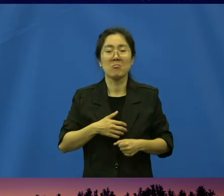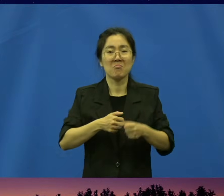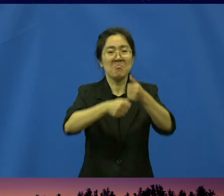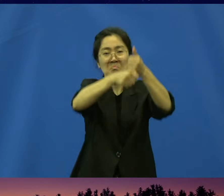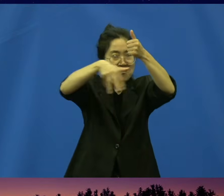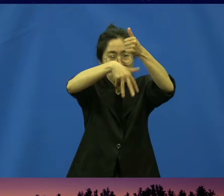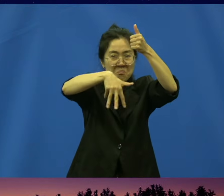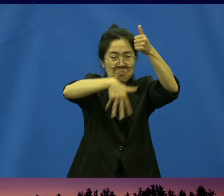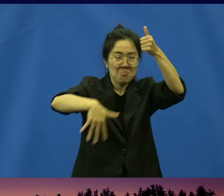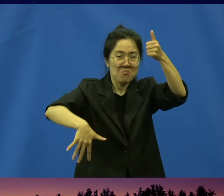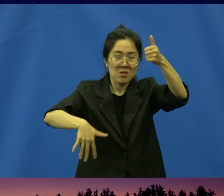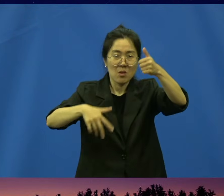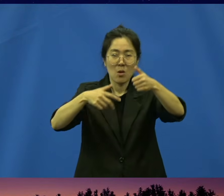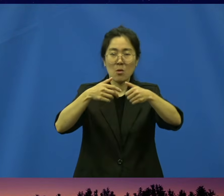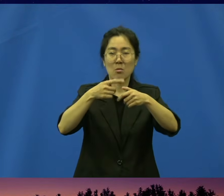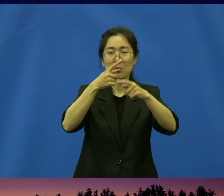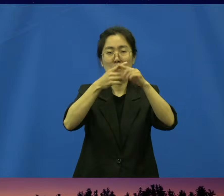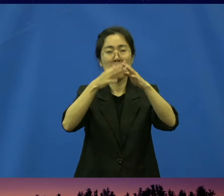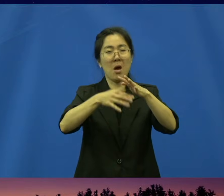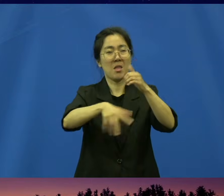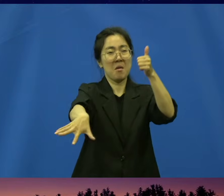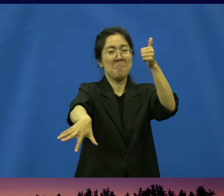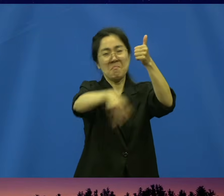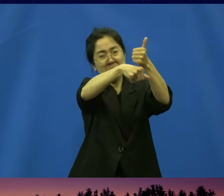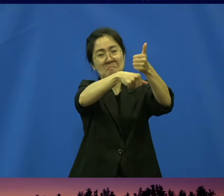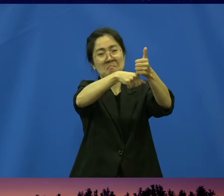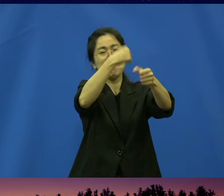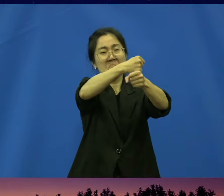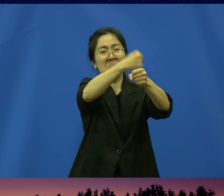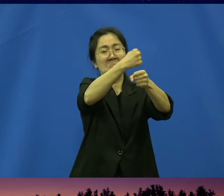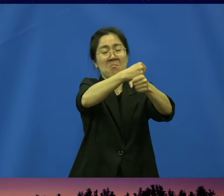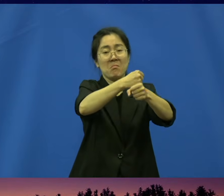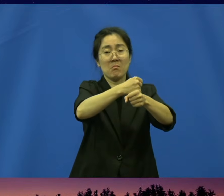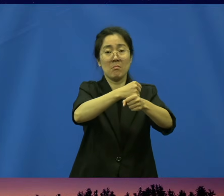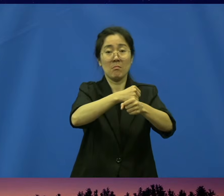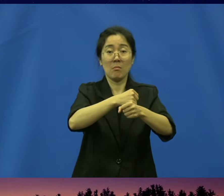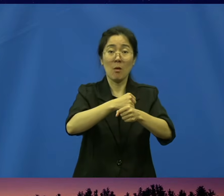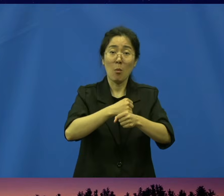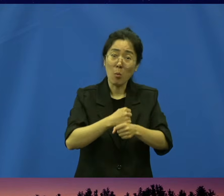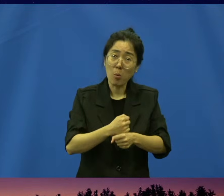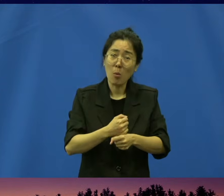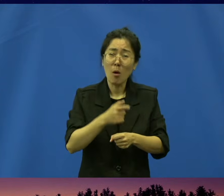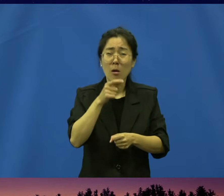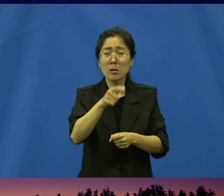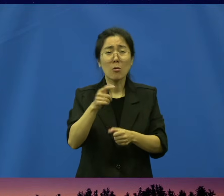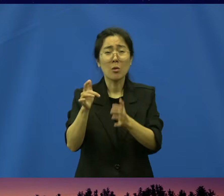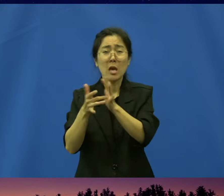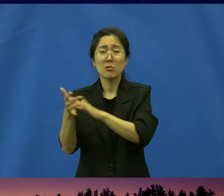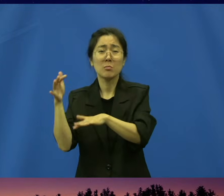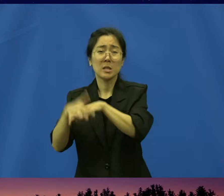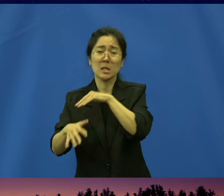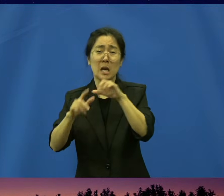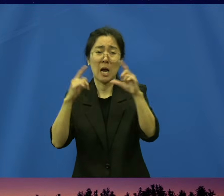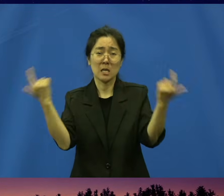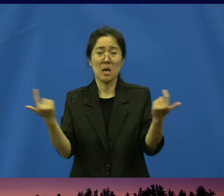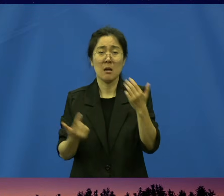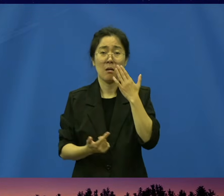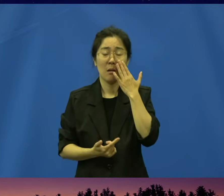분열을 초래했었습니다. 또 연합은 모두 같은 생각을 가져야